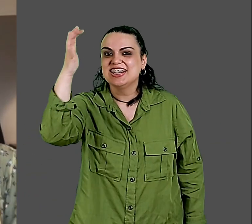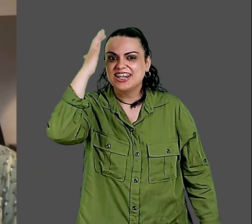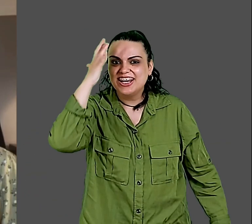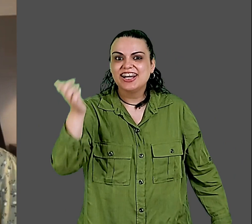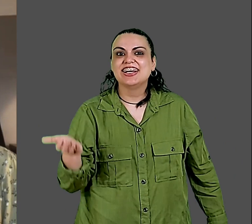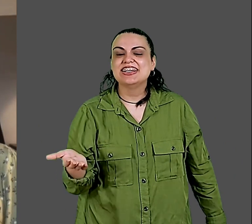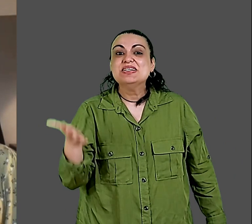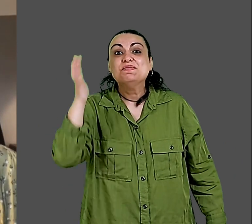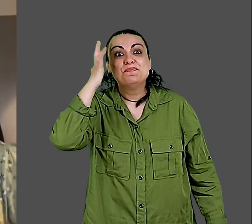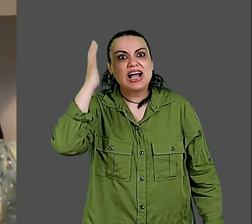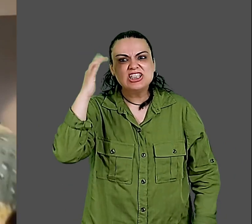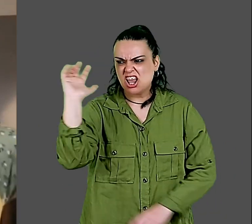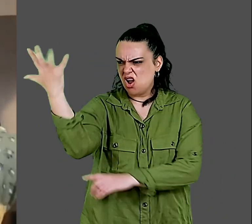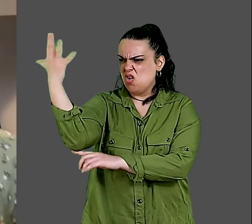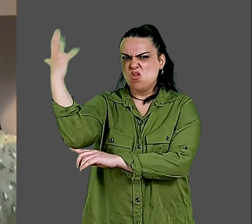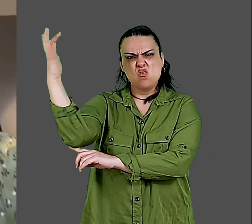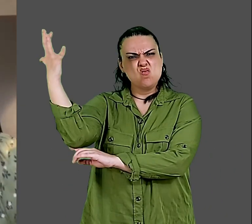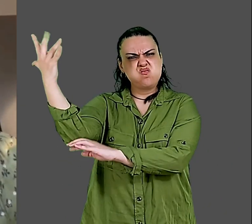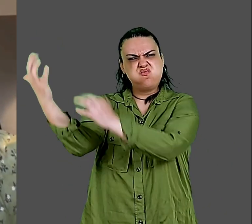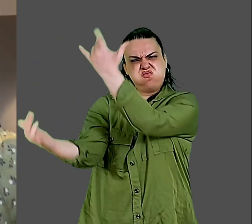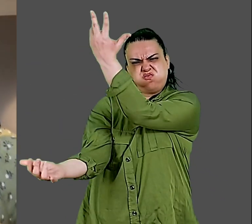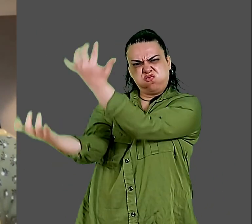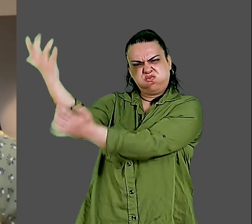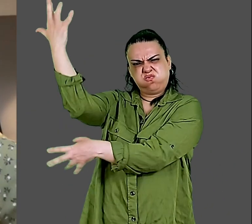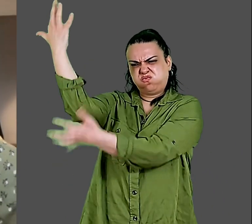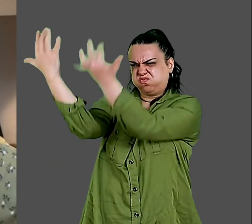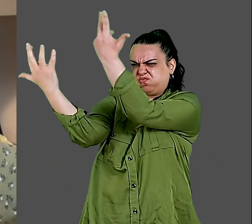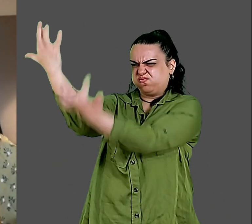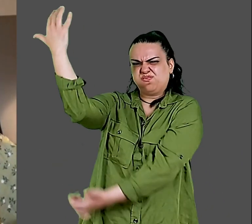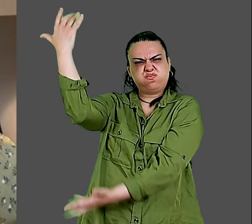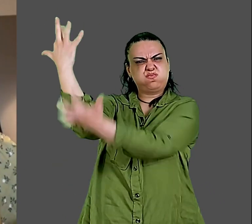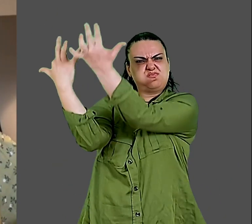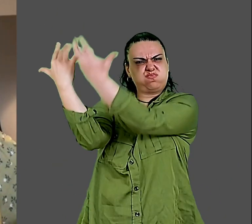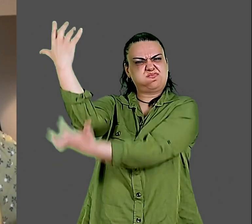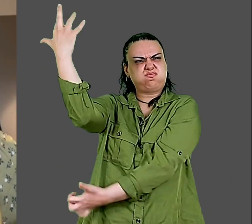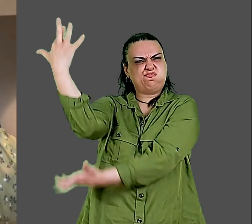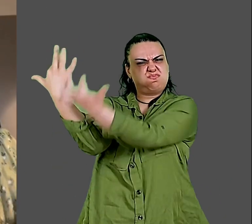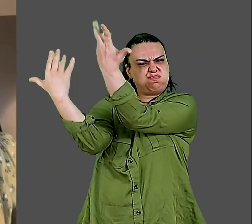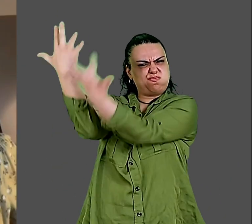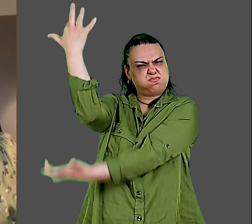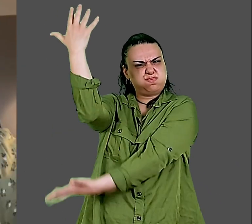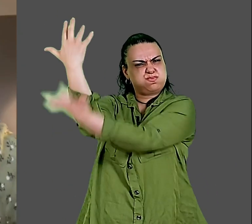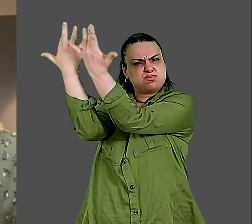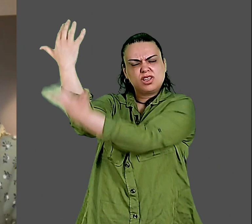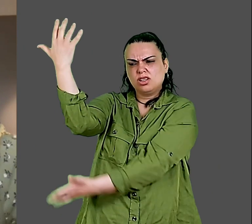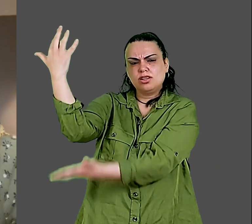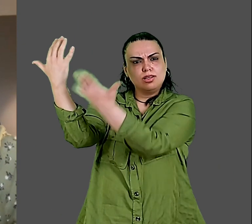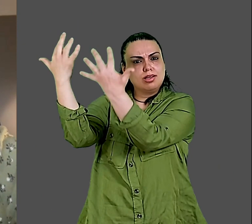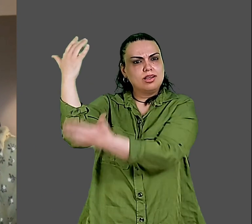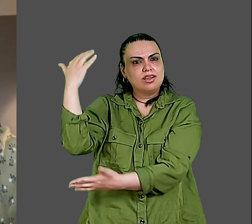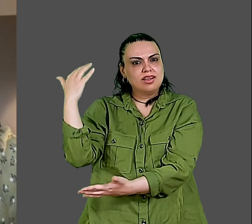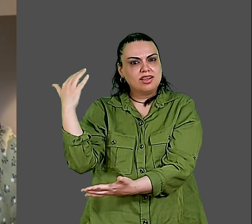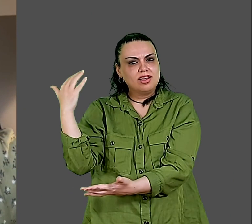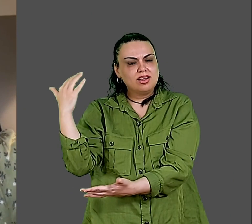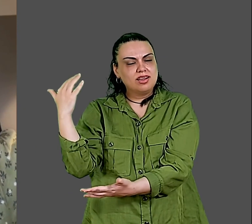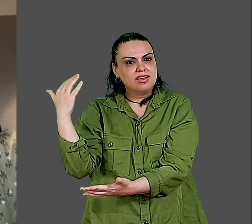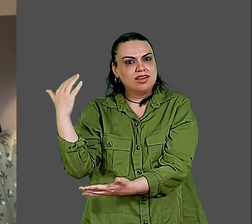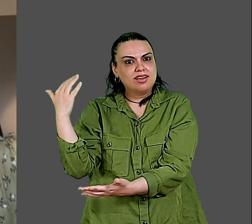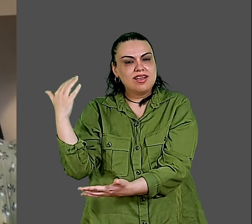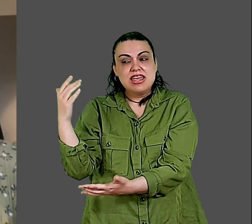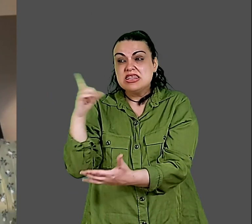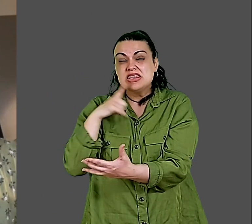cena, gente. Já não basta uma sarça flamejante de fogo que aquece, mas não queima,